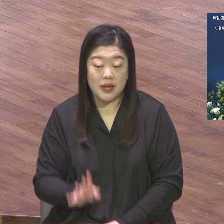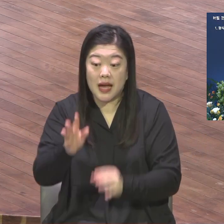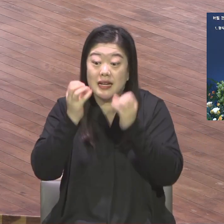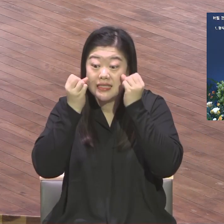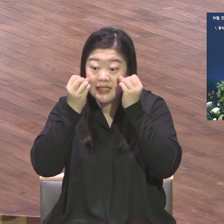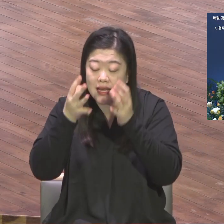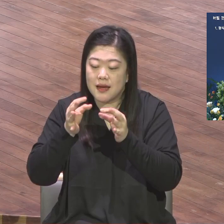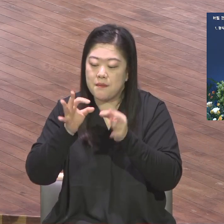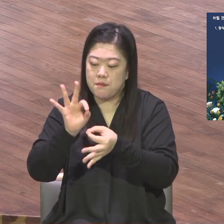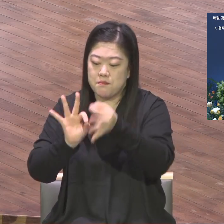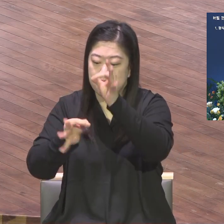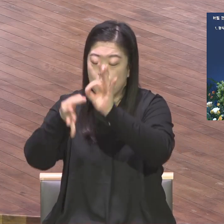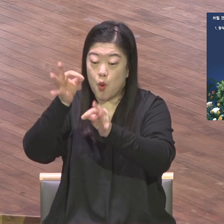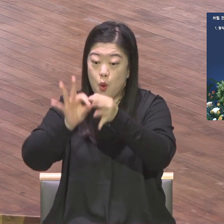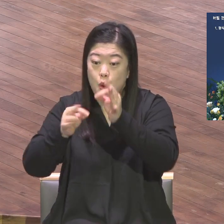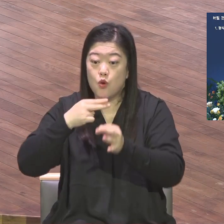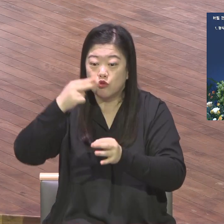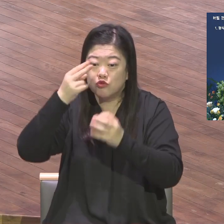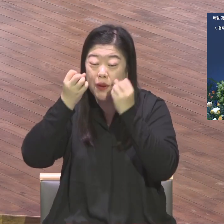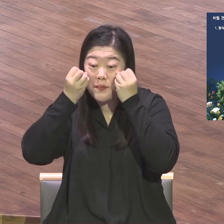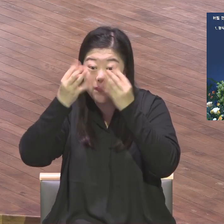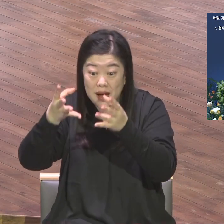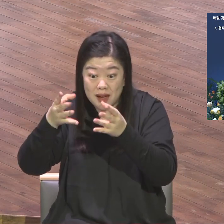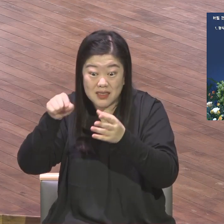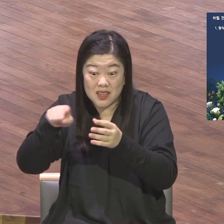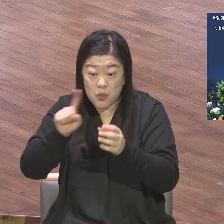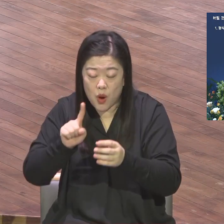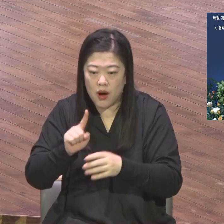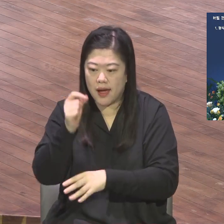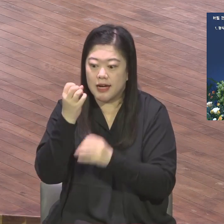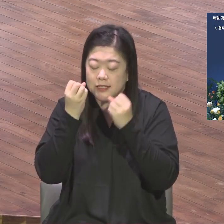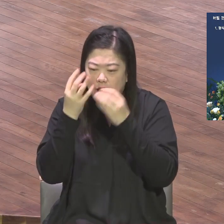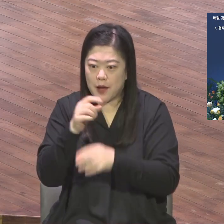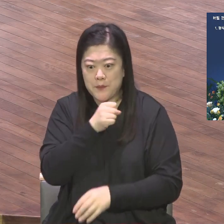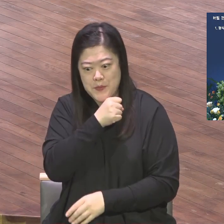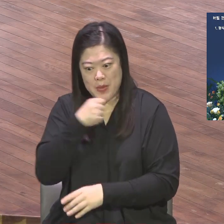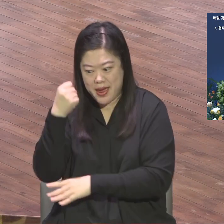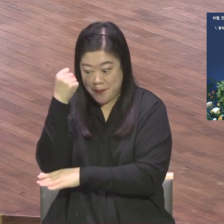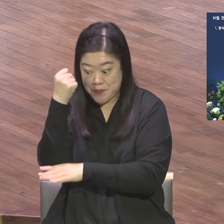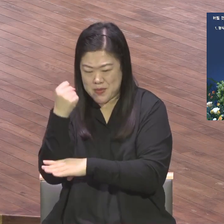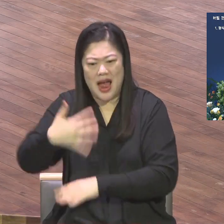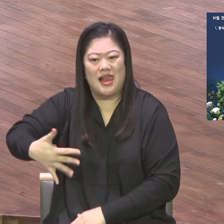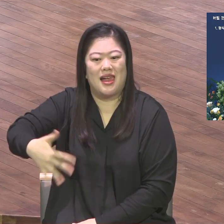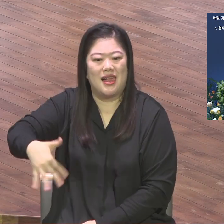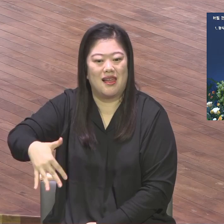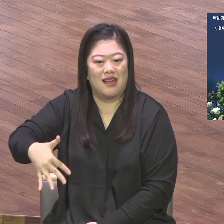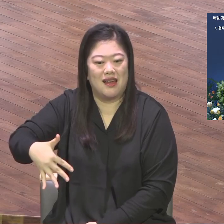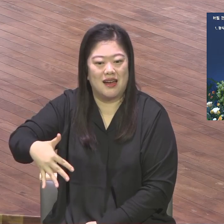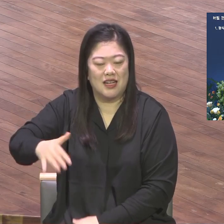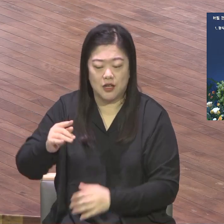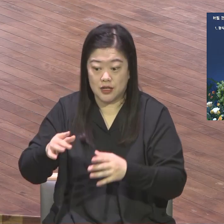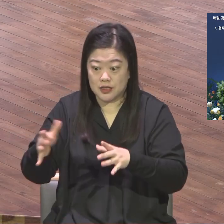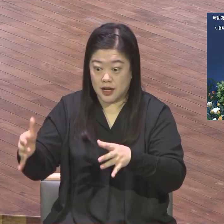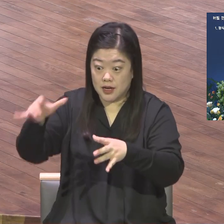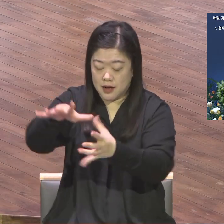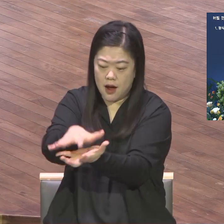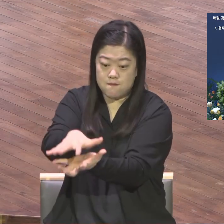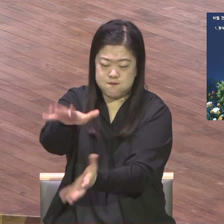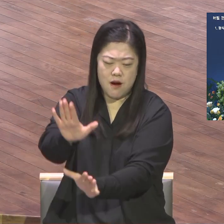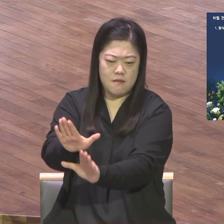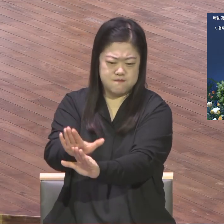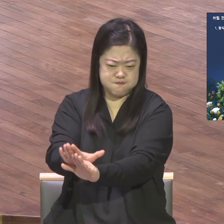특징은 아직 다 발효가 되어 있지 않는 상태예요. 발효가 완전히 안 된 상태예요. 그런데 이 새